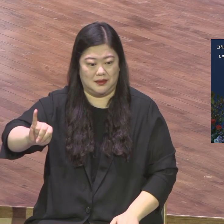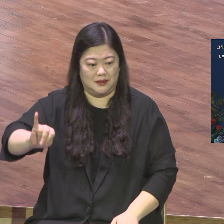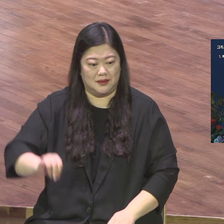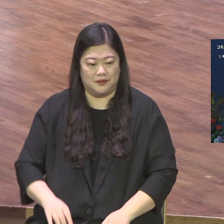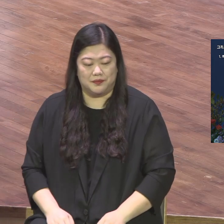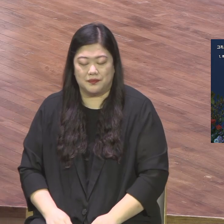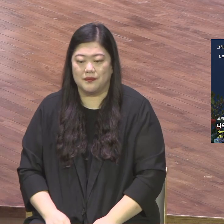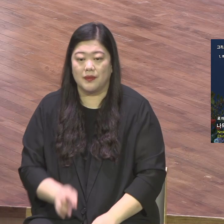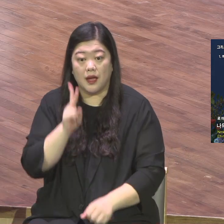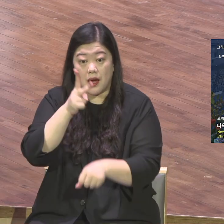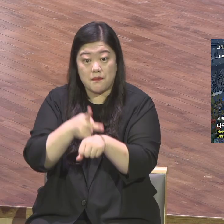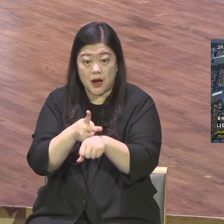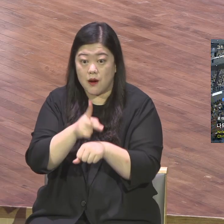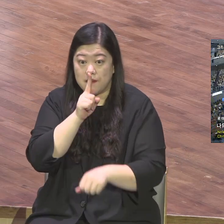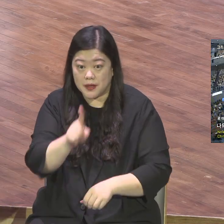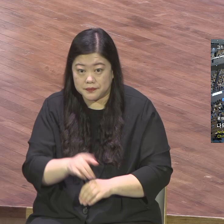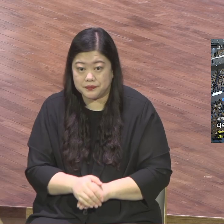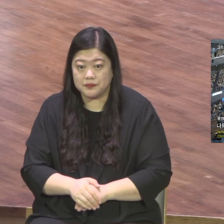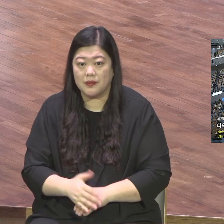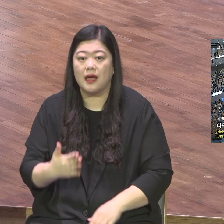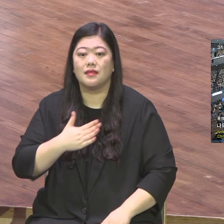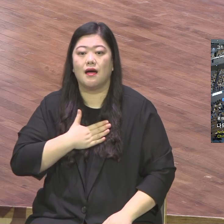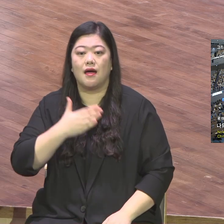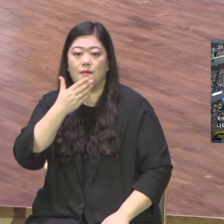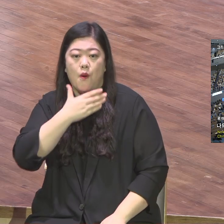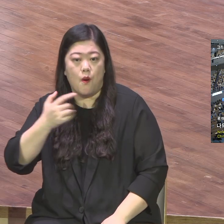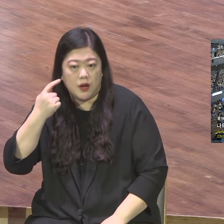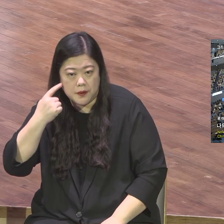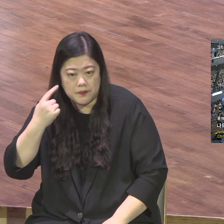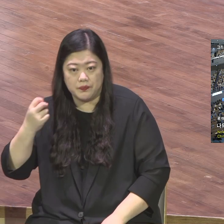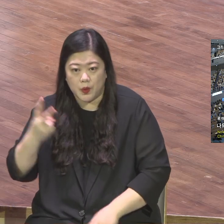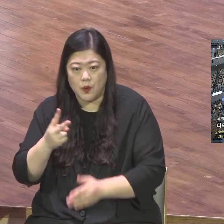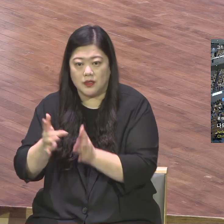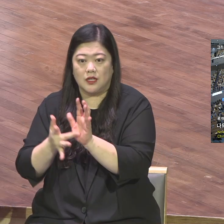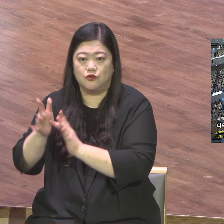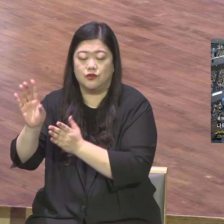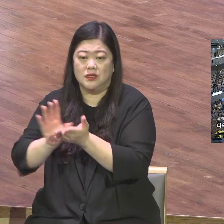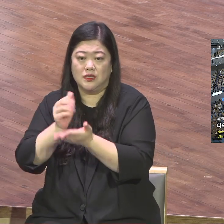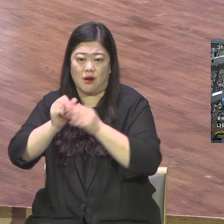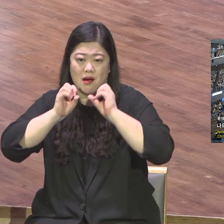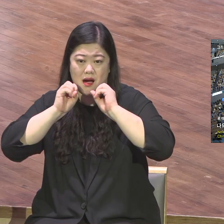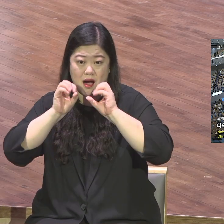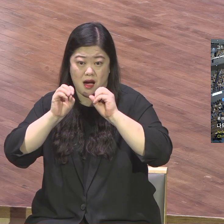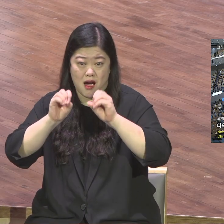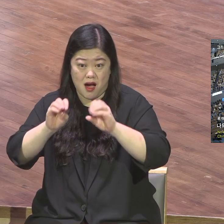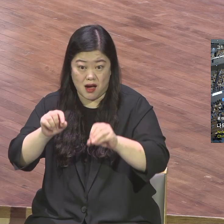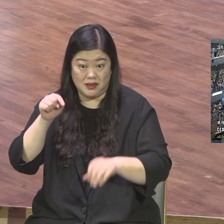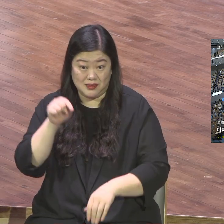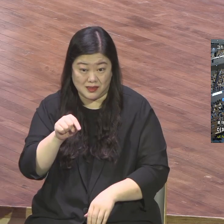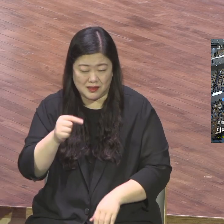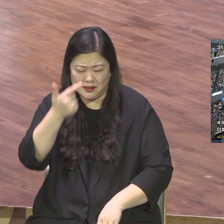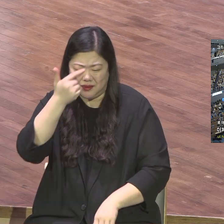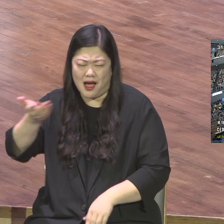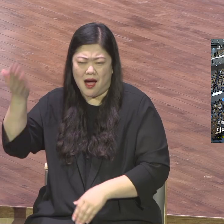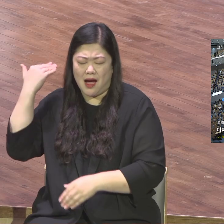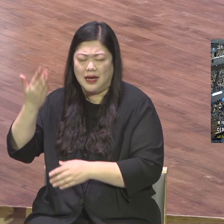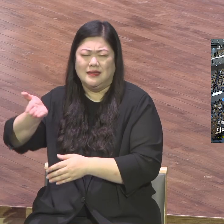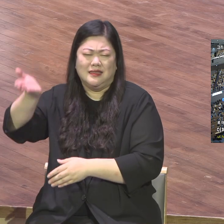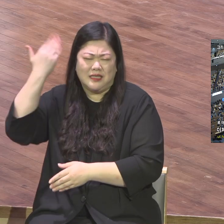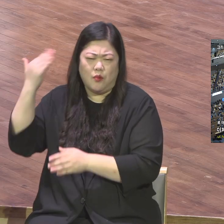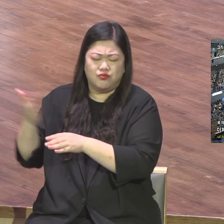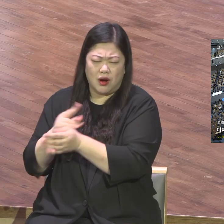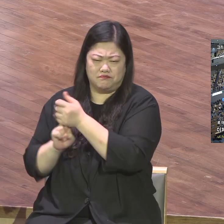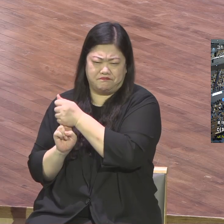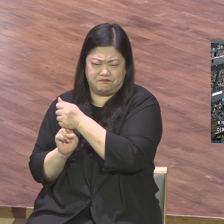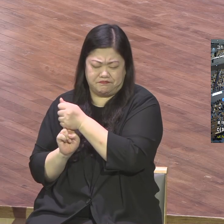바울이 이렇게 고백합니다. 나의 복음과 예수 그리스도를 전파함은 영세전부터 감추었다가 이제는 나타나신